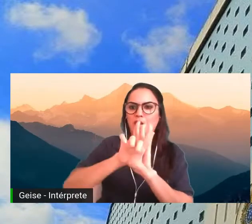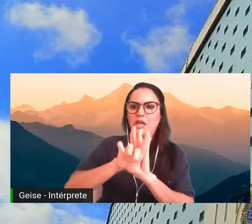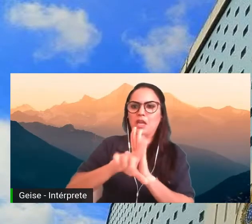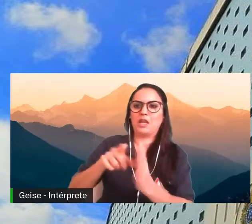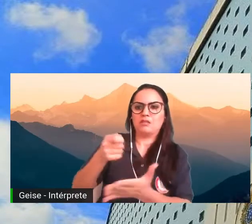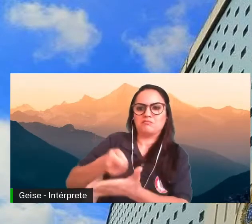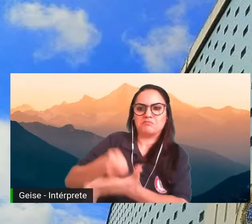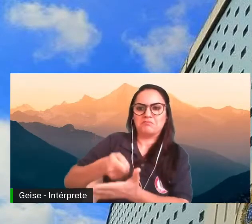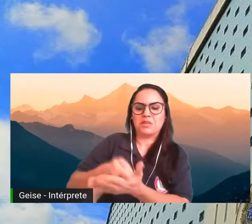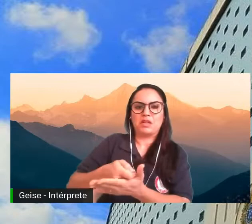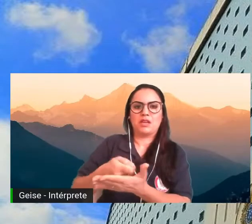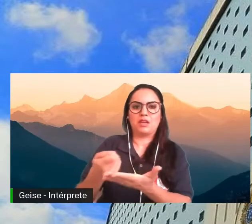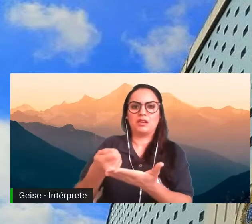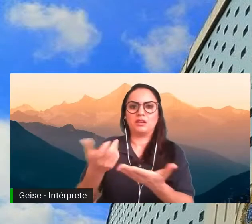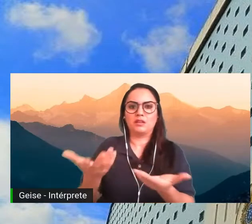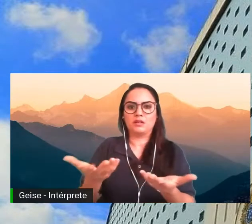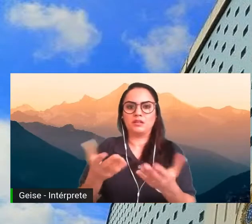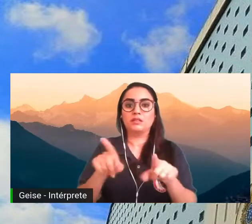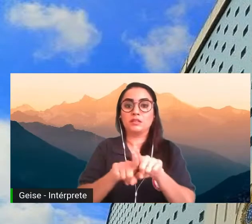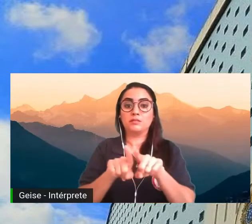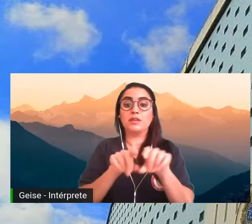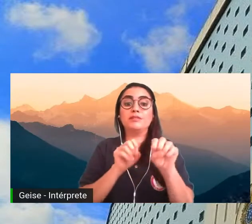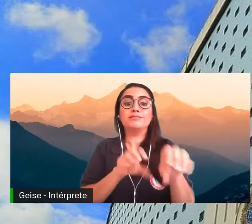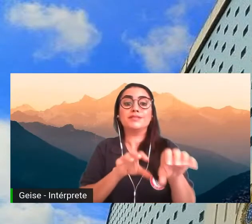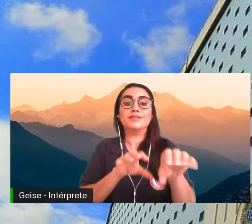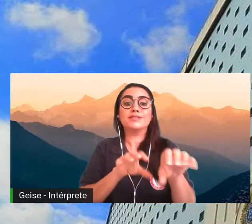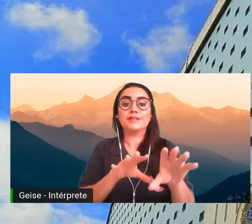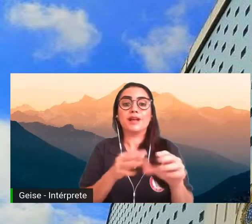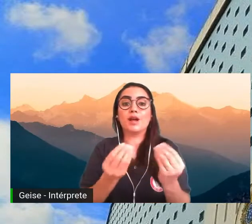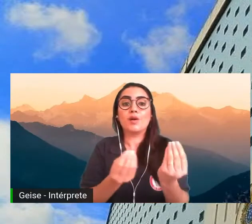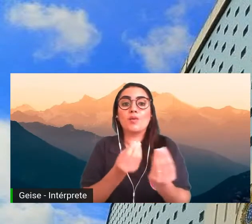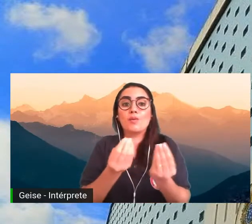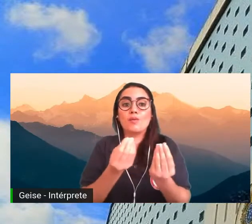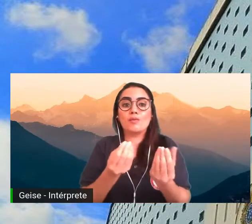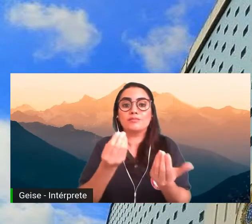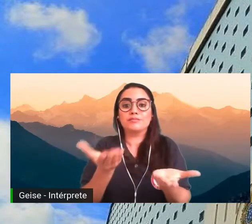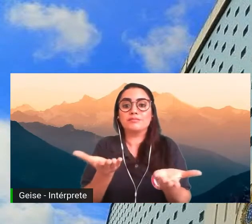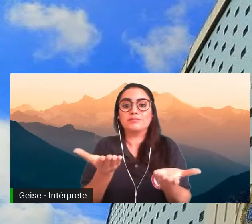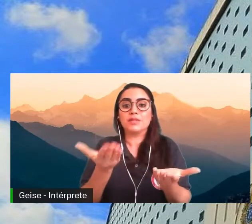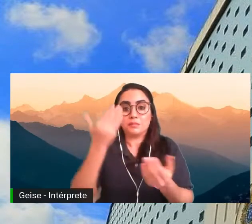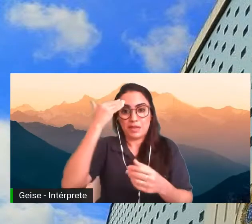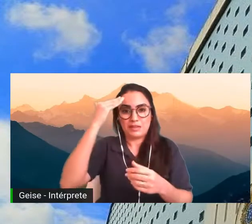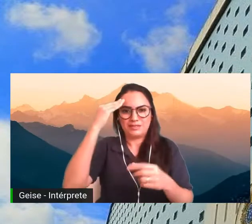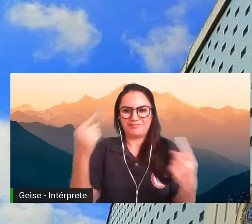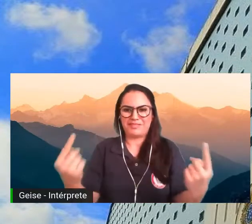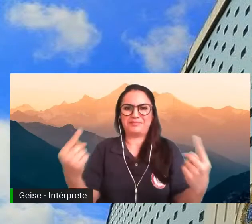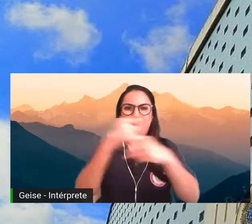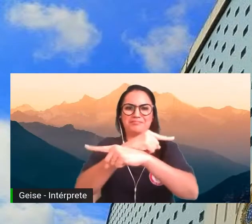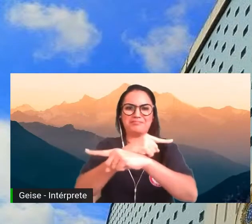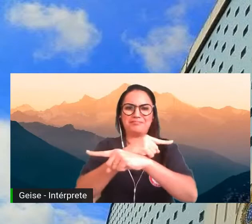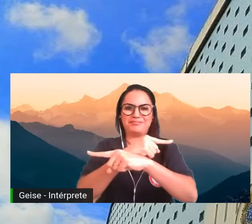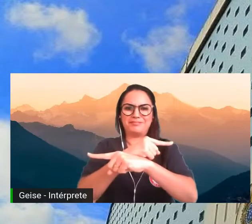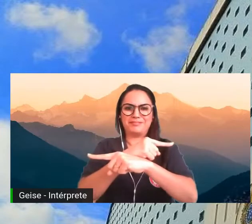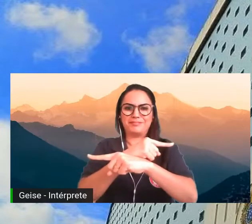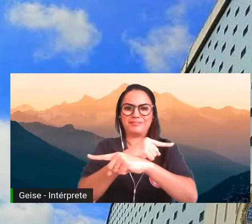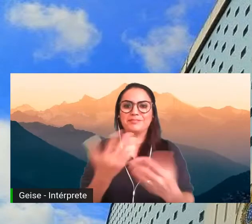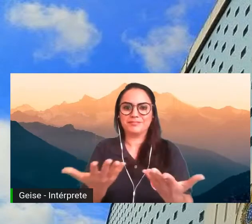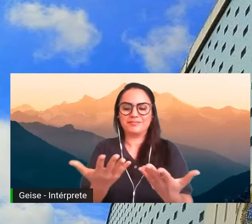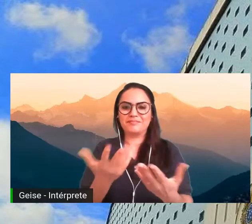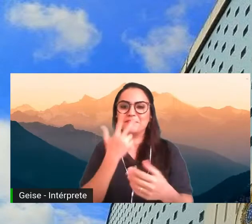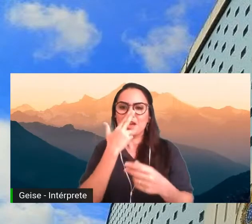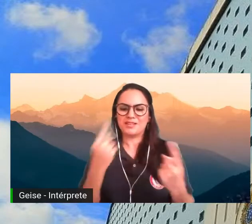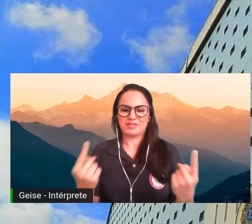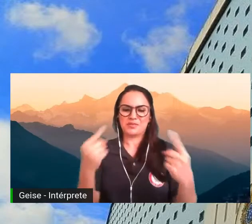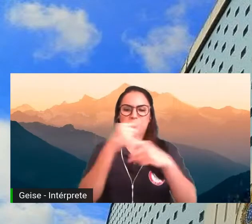educar também para entender suas contradições? A palavra contradição é uma palavra meio proibida no ideário capitalista, porque